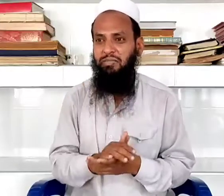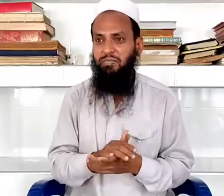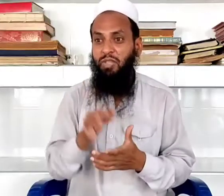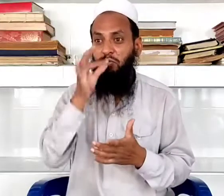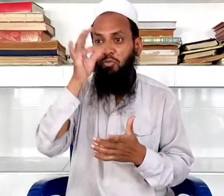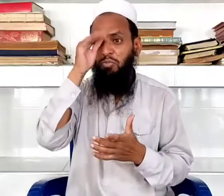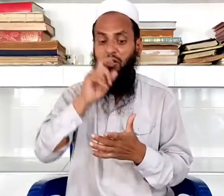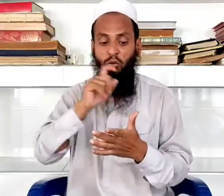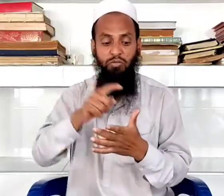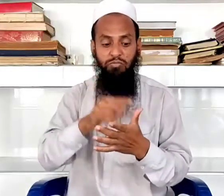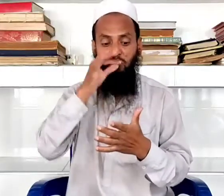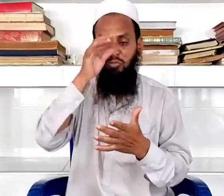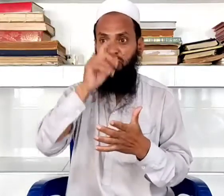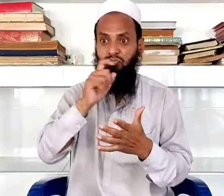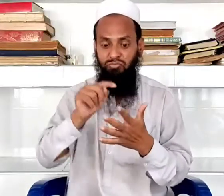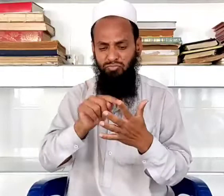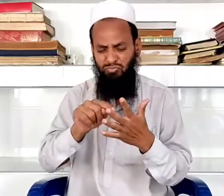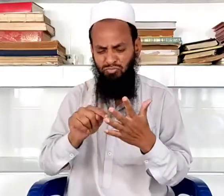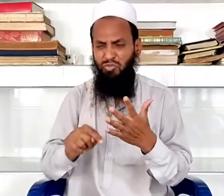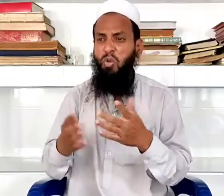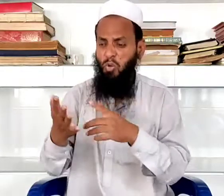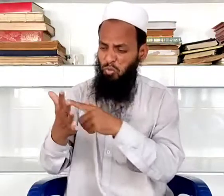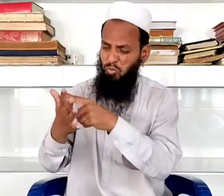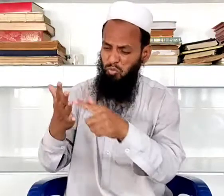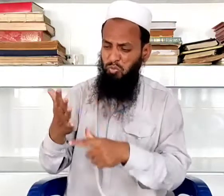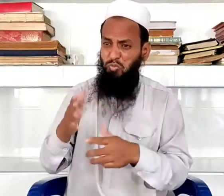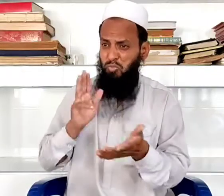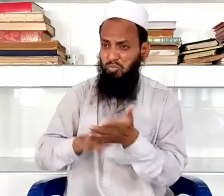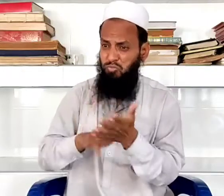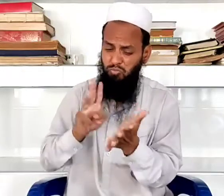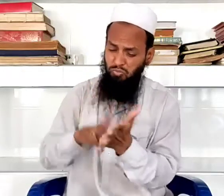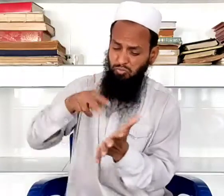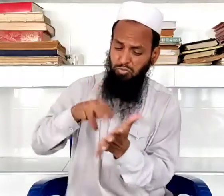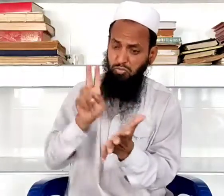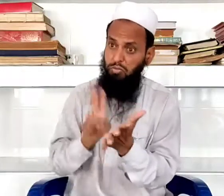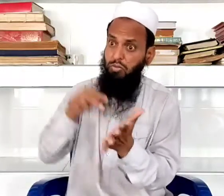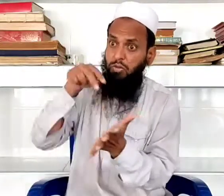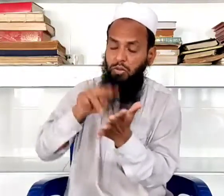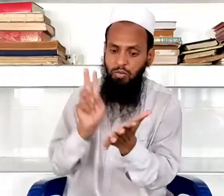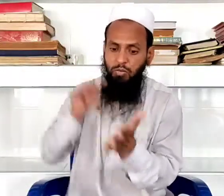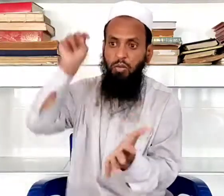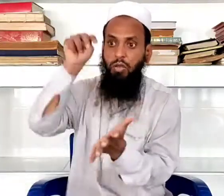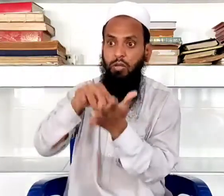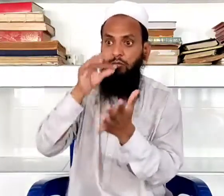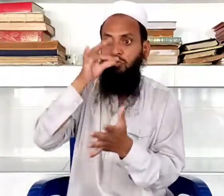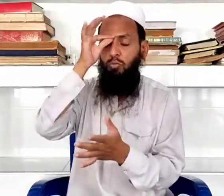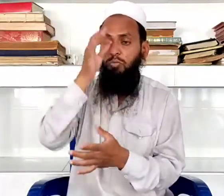ਜਨਾਬੇ ਉਬੈਦਾ ਬਿਨ ਹਾਰਿਸ ਰਜ਼ੀ ਅੱਲਾਹੁ ਤਾਲਾ ਅਨਹੁ ਖੜੇ ਹੋਏ, ਇਹਨਾਂ 3 ਸਹਾਬਾਏ ਕਿਰਾਮ ਨੇ ਉਹਨਾਂ ਦੀ ਇਨਾਮੇ ਮੁਬਾਰਕ